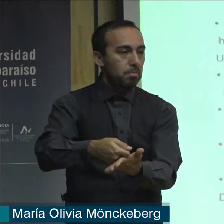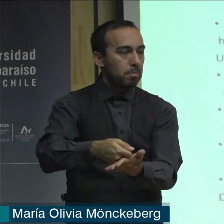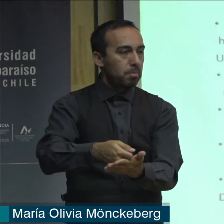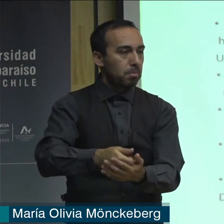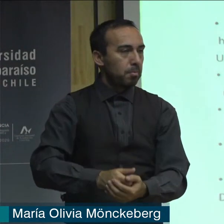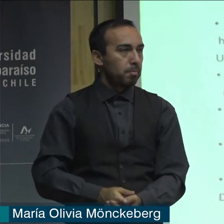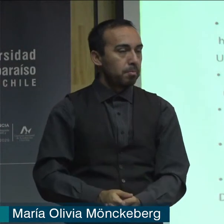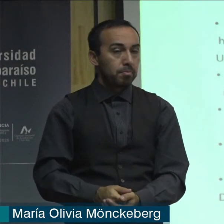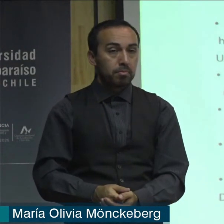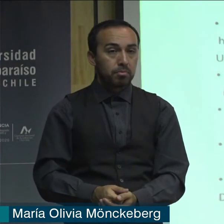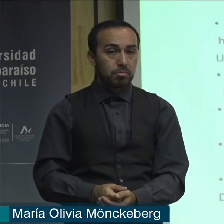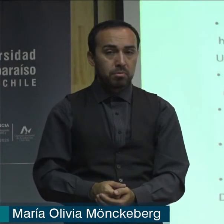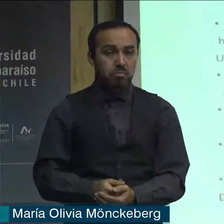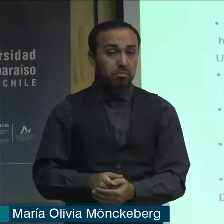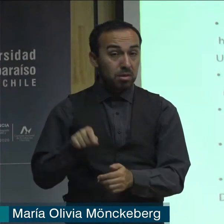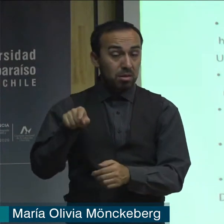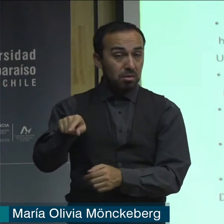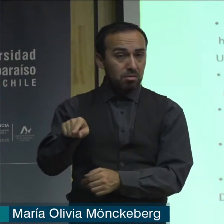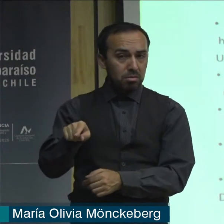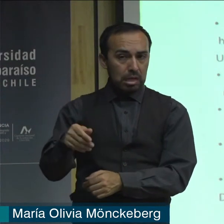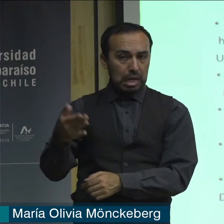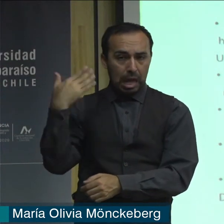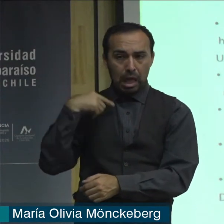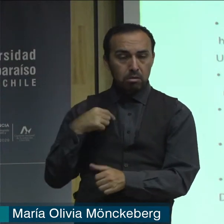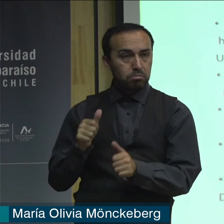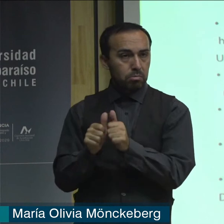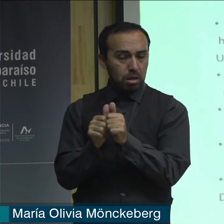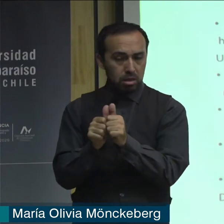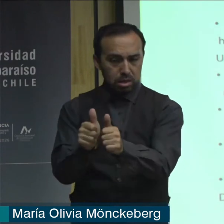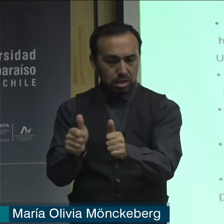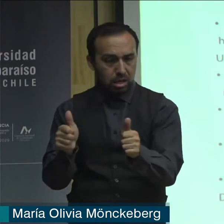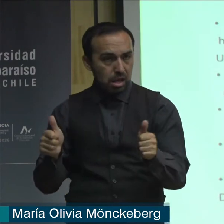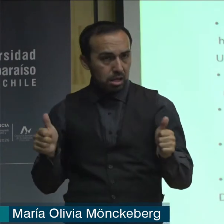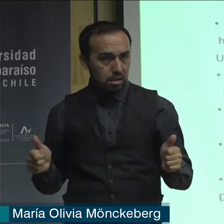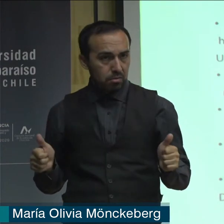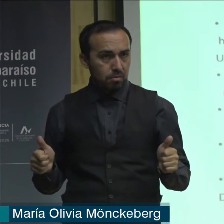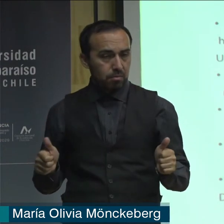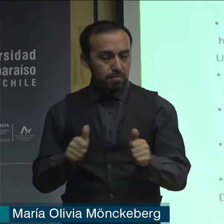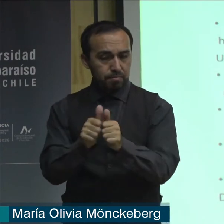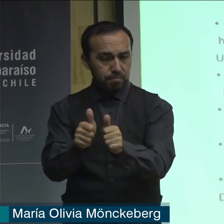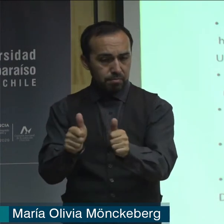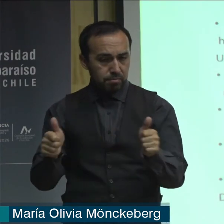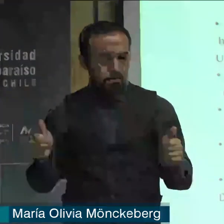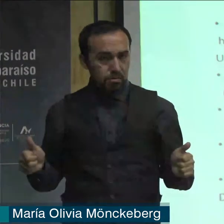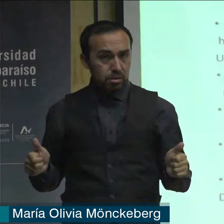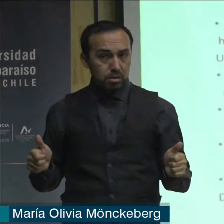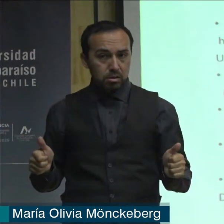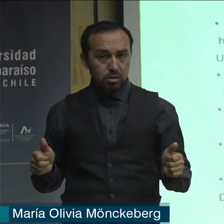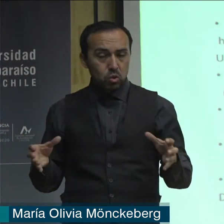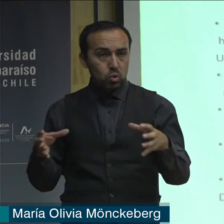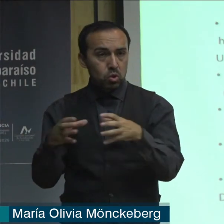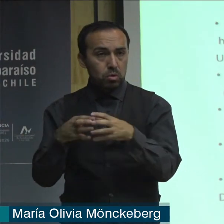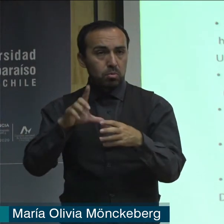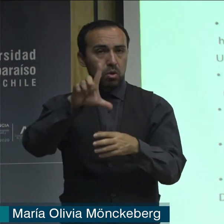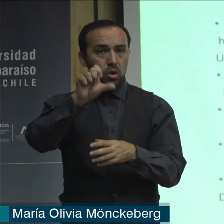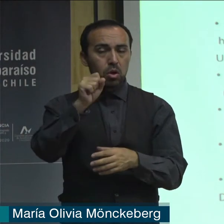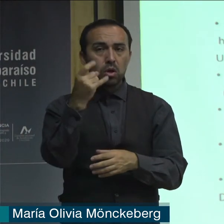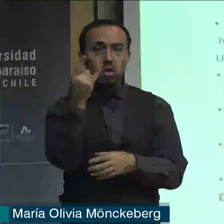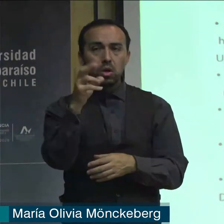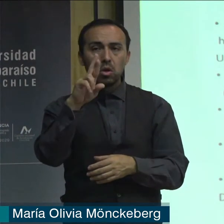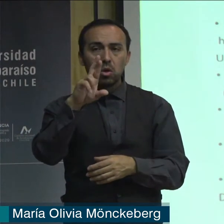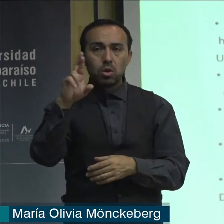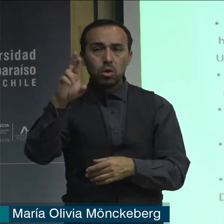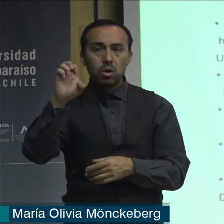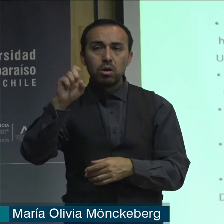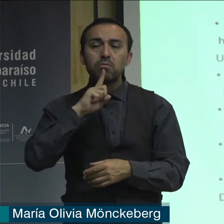los mismos que habían sido los directivos de del grupo lauret los directivos